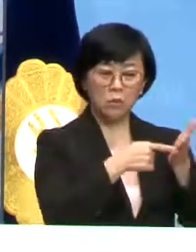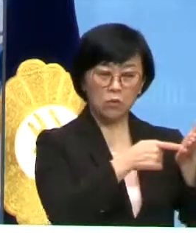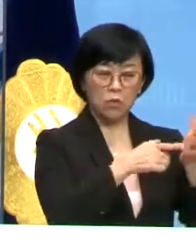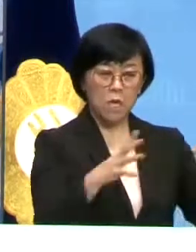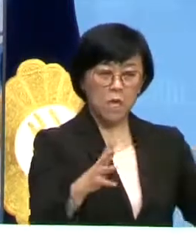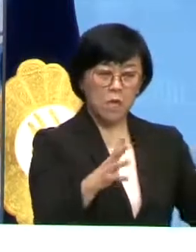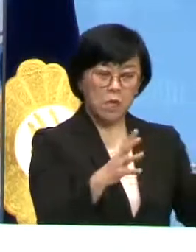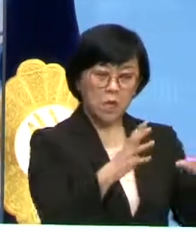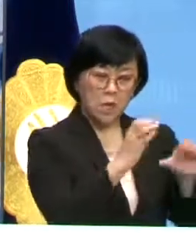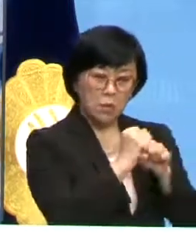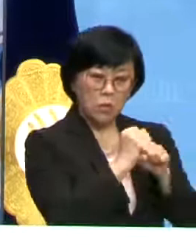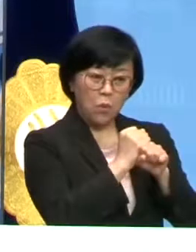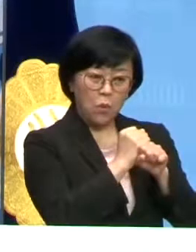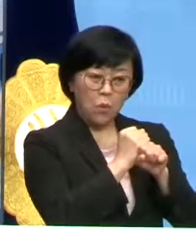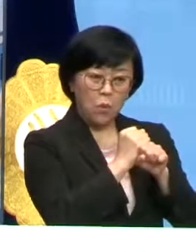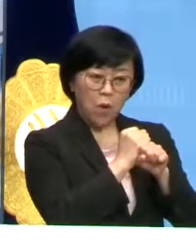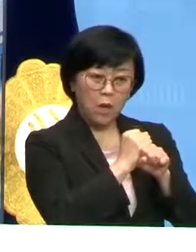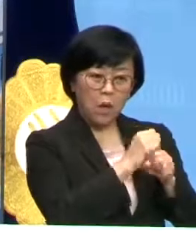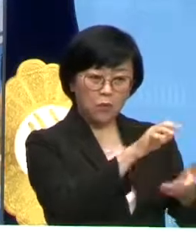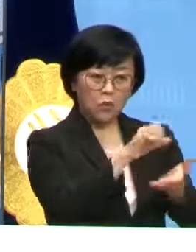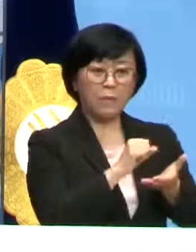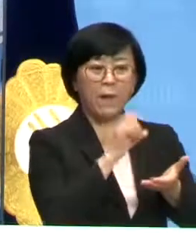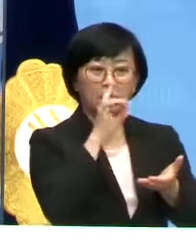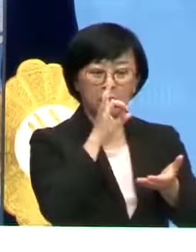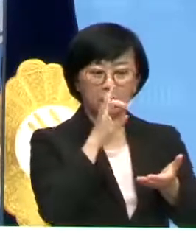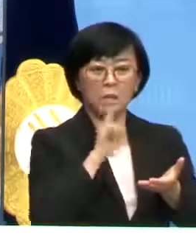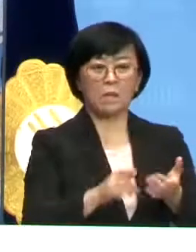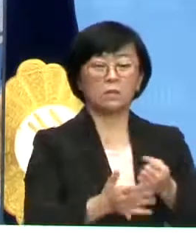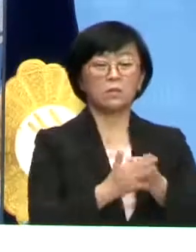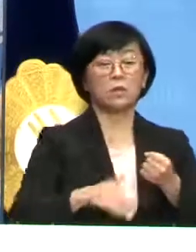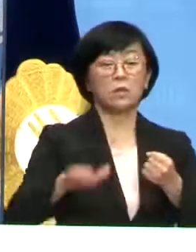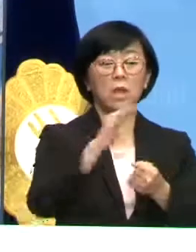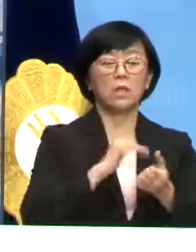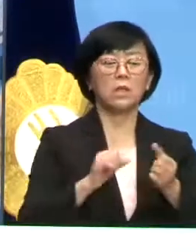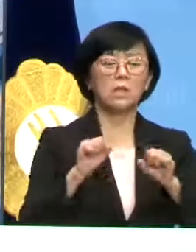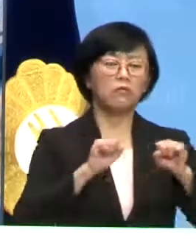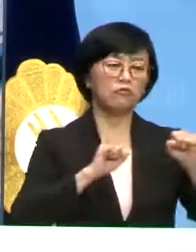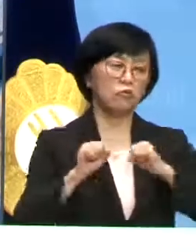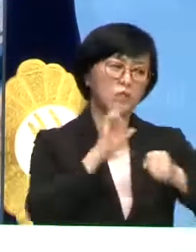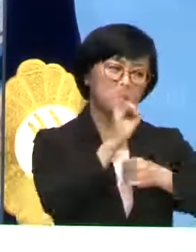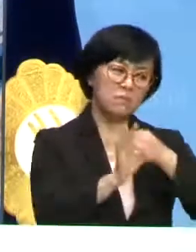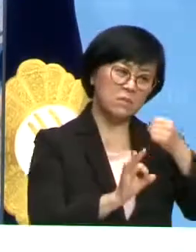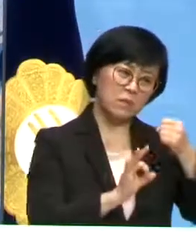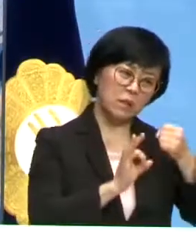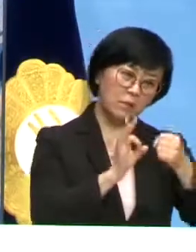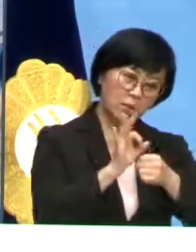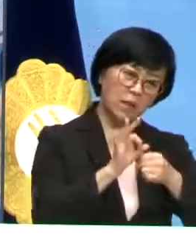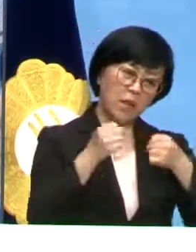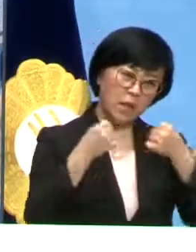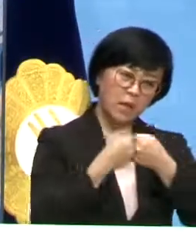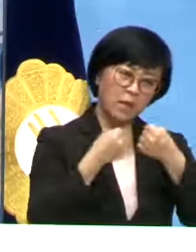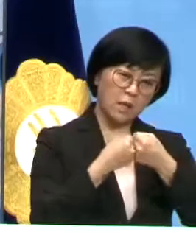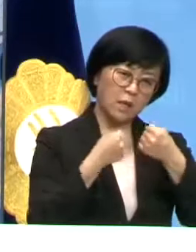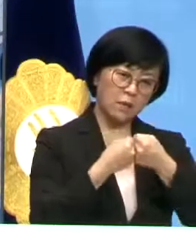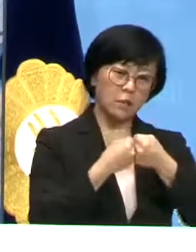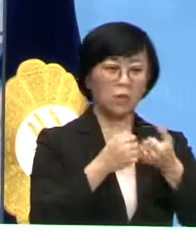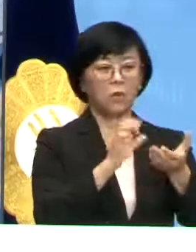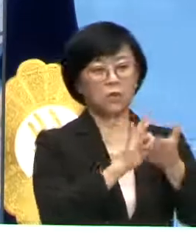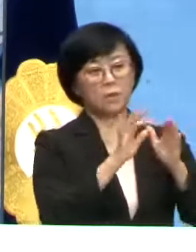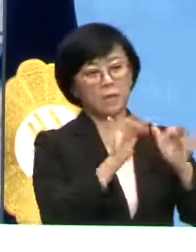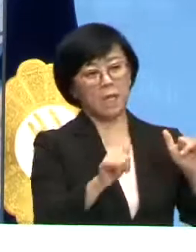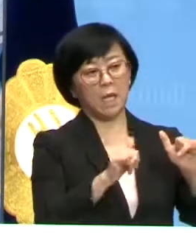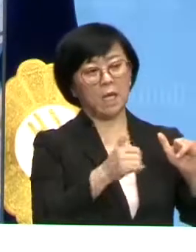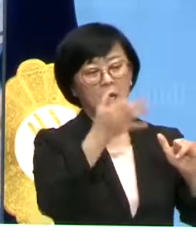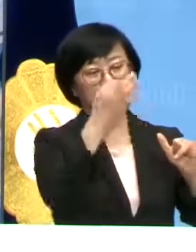도입되지 않는 것이 지금의 현실입니다 저희가 이 운동을 10년간 아 지금 소비자 편익을 위해서